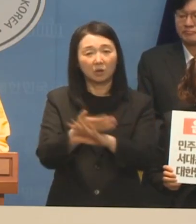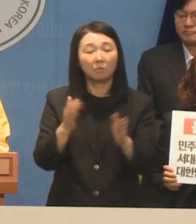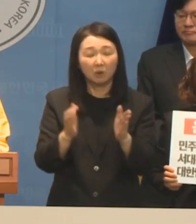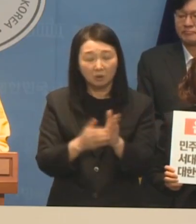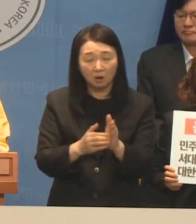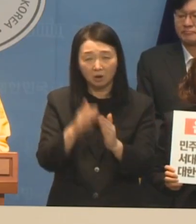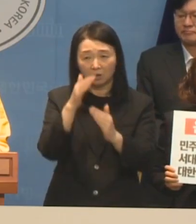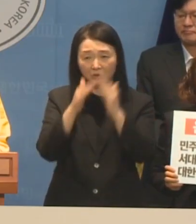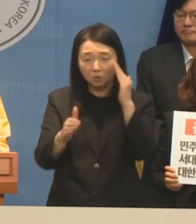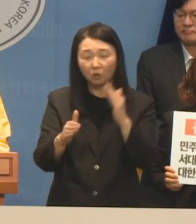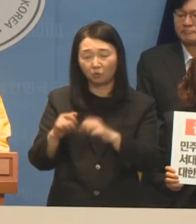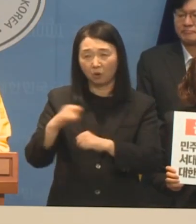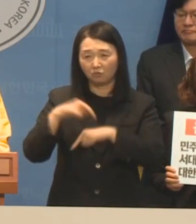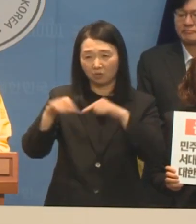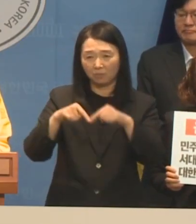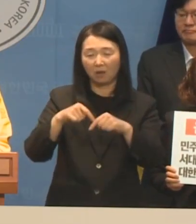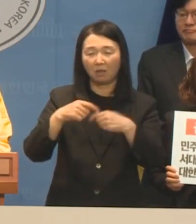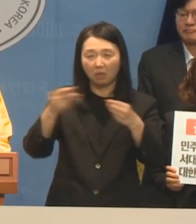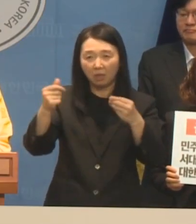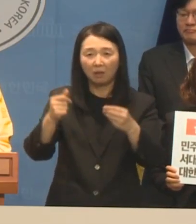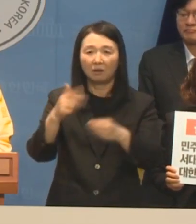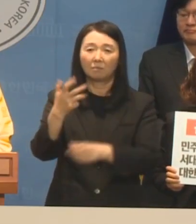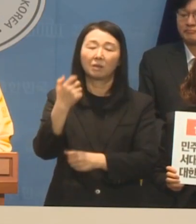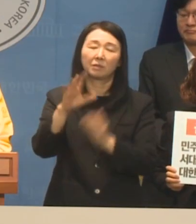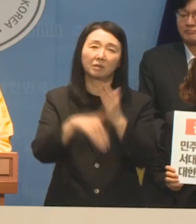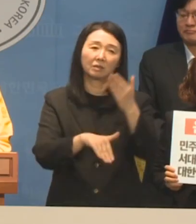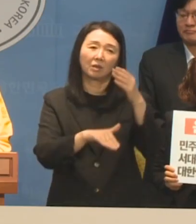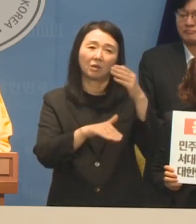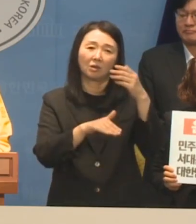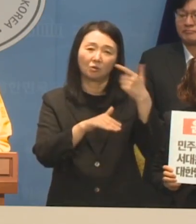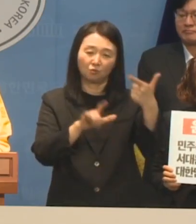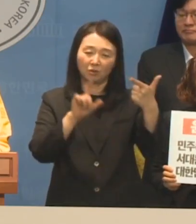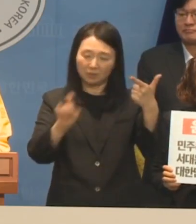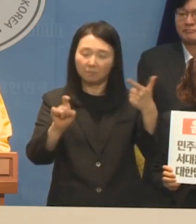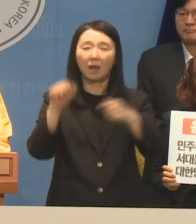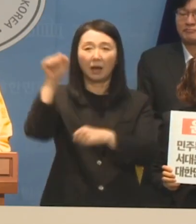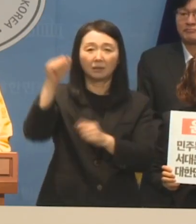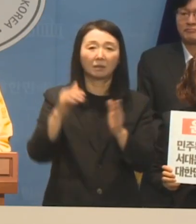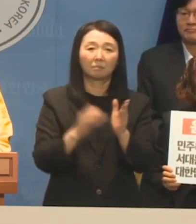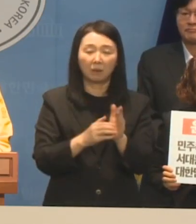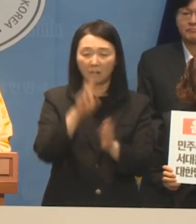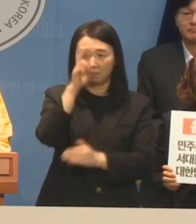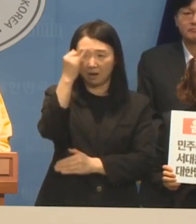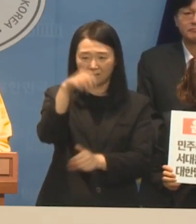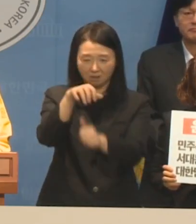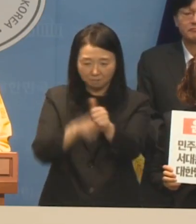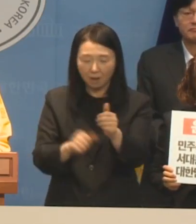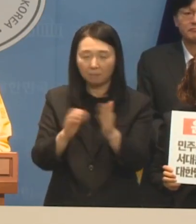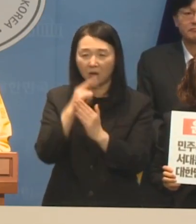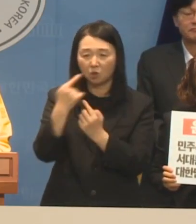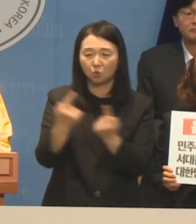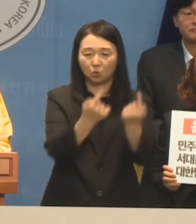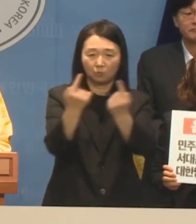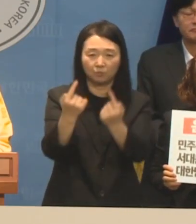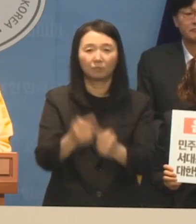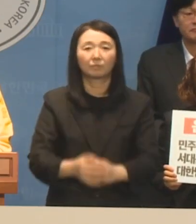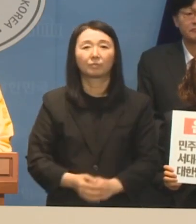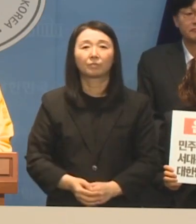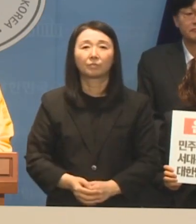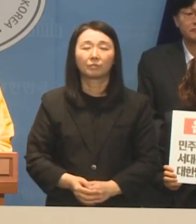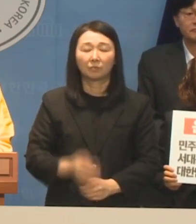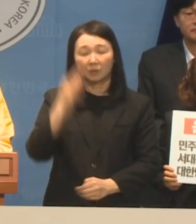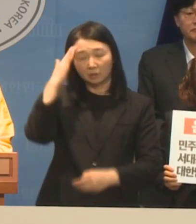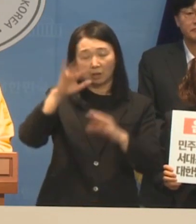개헌을 쟁취한 것도 87년 6월 항쟁이었습니다. 국정농단 박근혜를 끌어내린 것도 촛불 항쟁이었습니다.